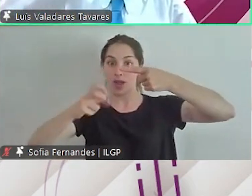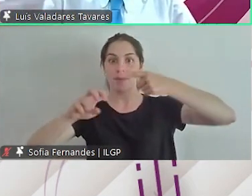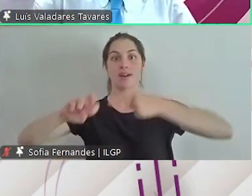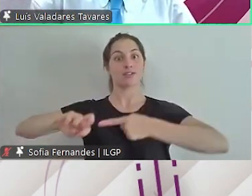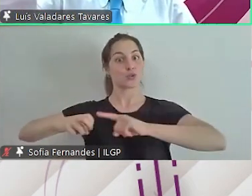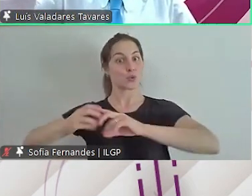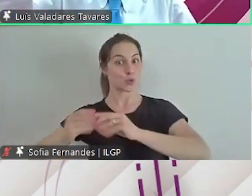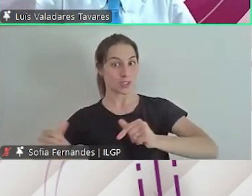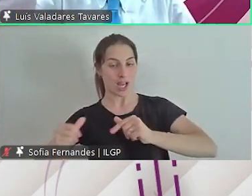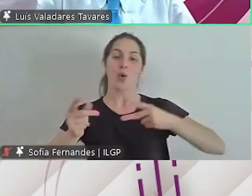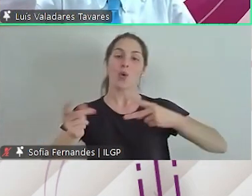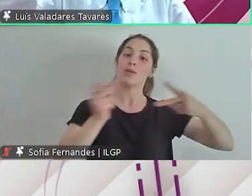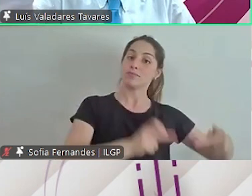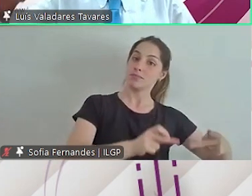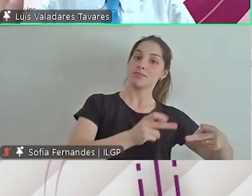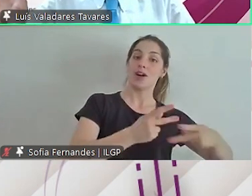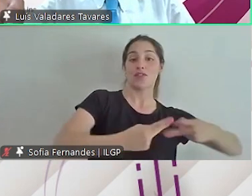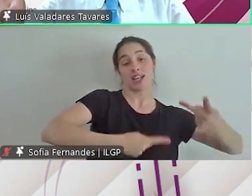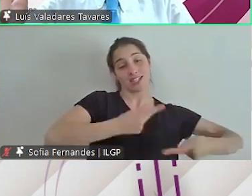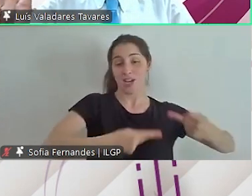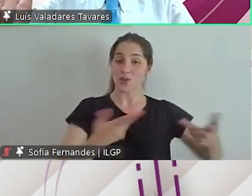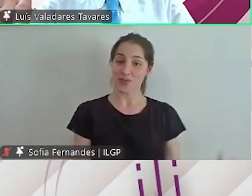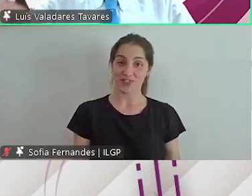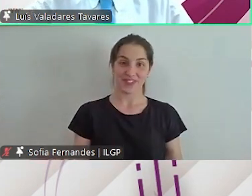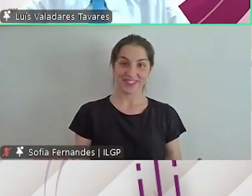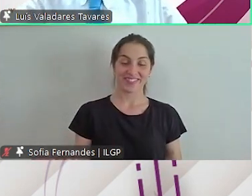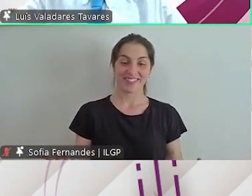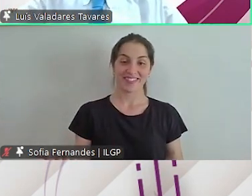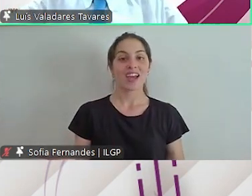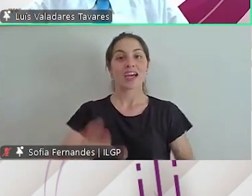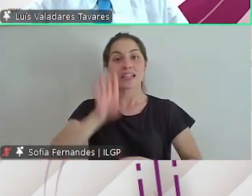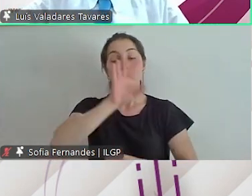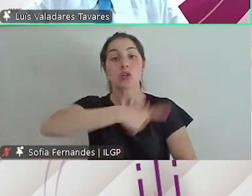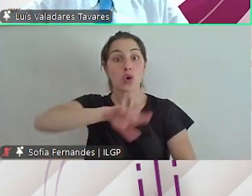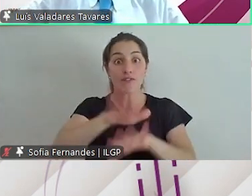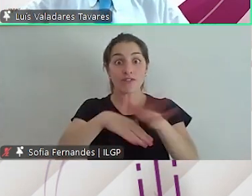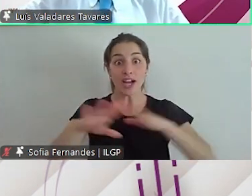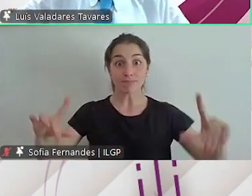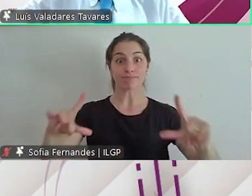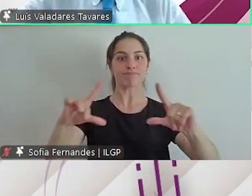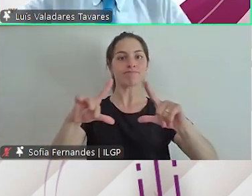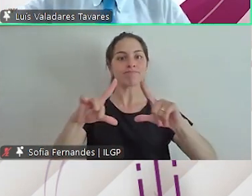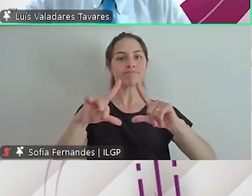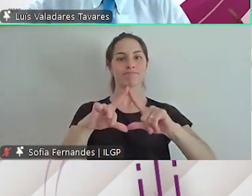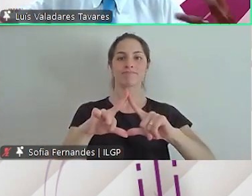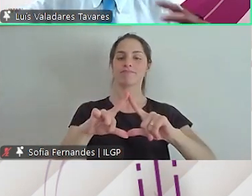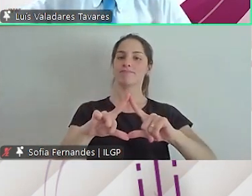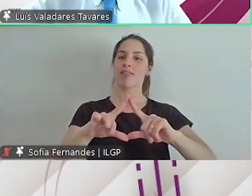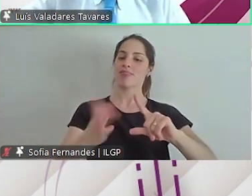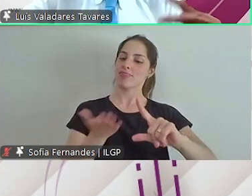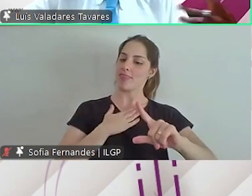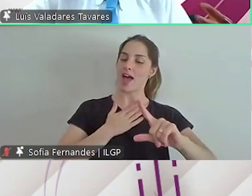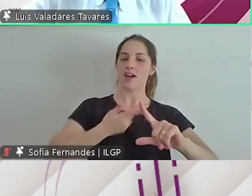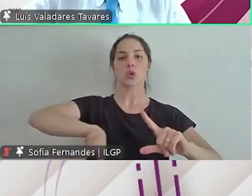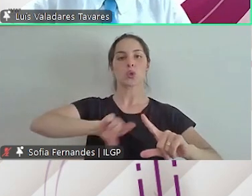Problema, opções, soluções e depois avaliações. E quando fizermos isso, eu acho que estaremos todos a contribuir para introduzir uma